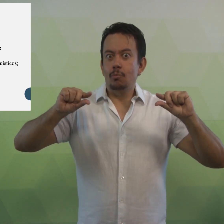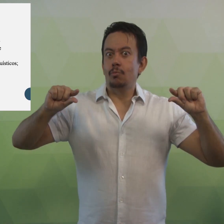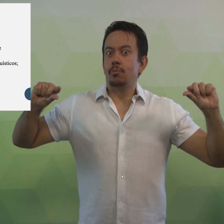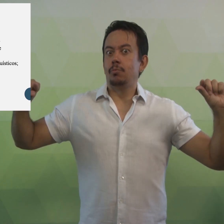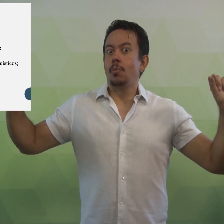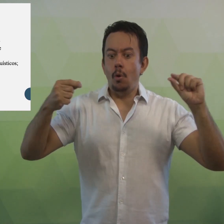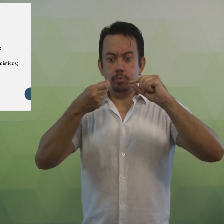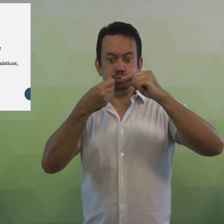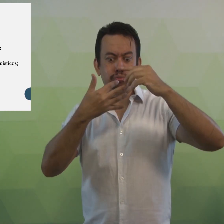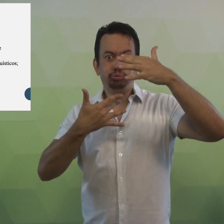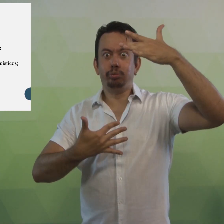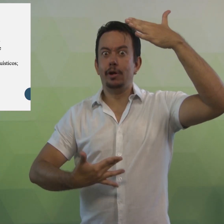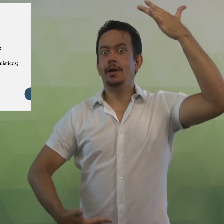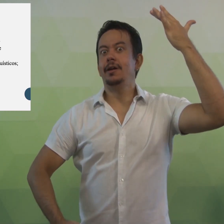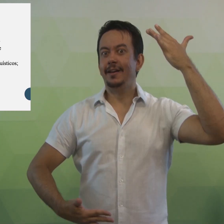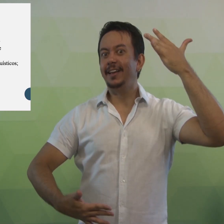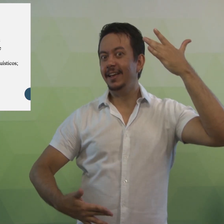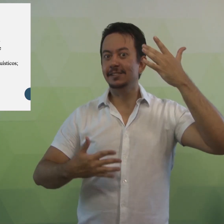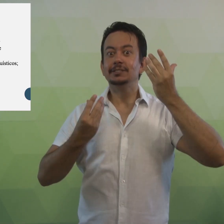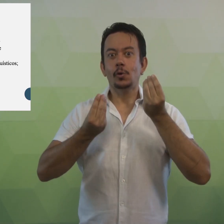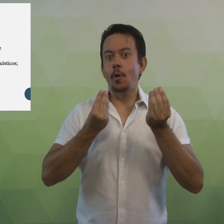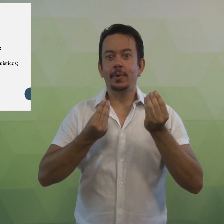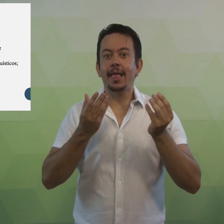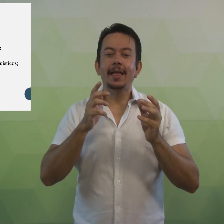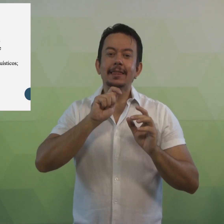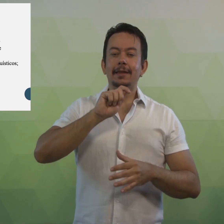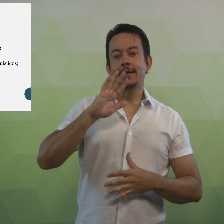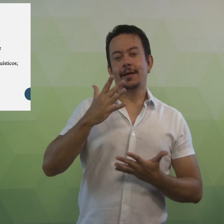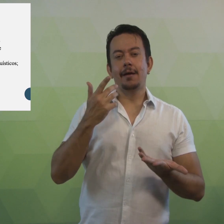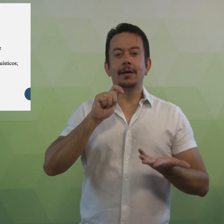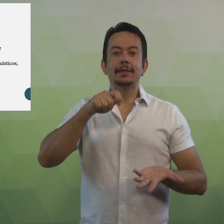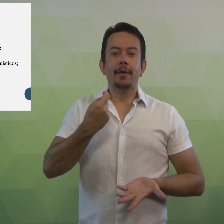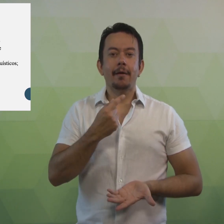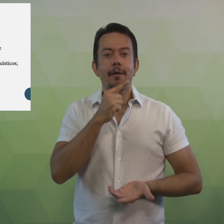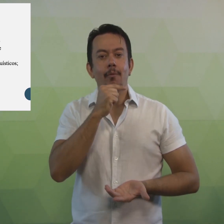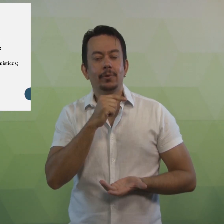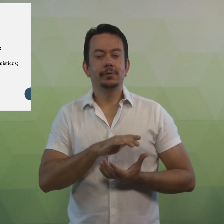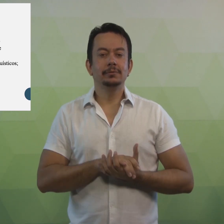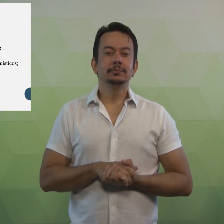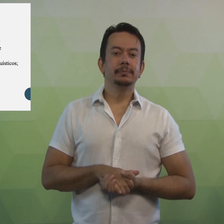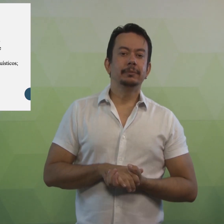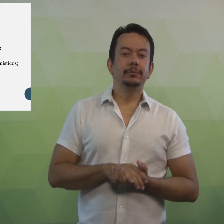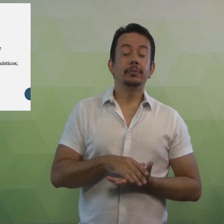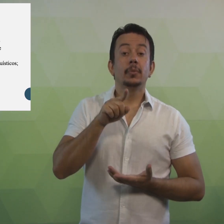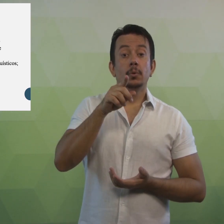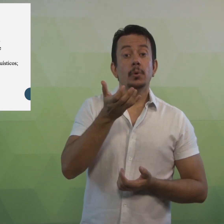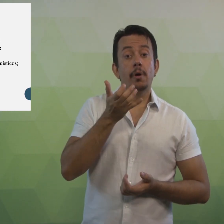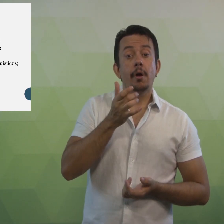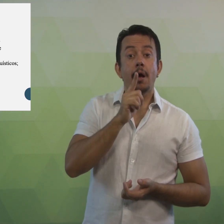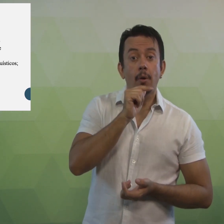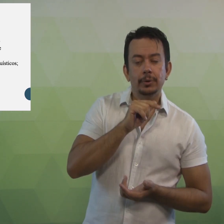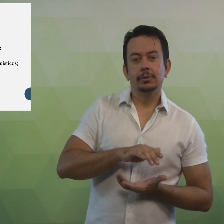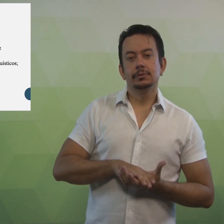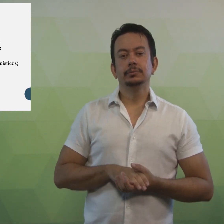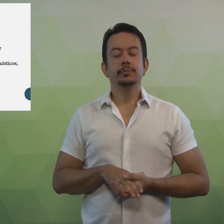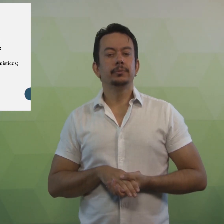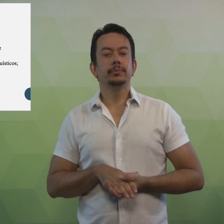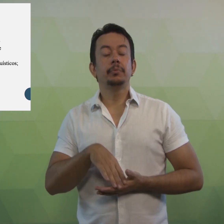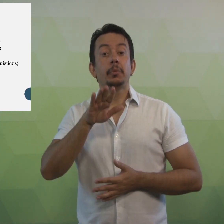uma frase e um texto. Então, como isso funciona? É um sinal de água, por exemplo.